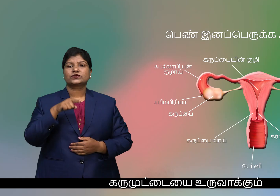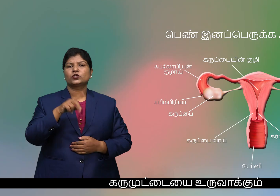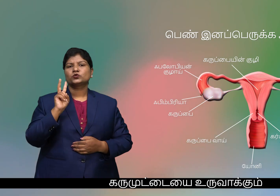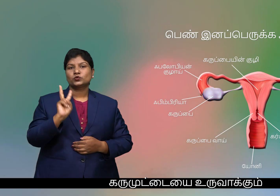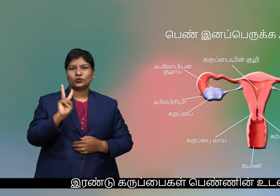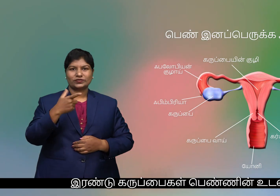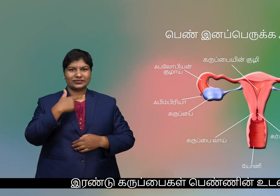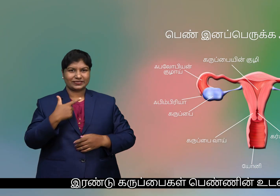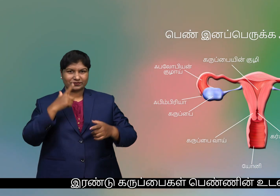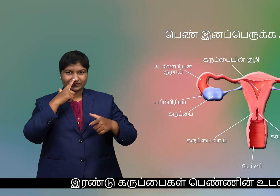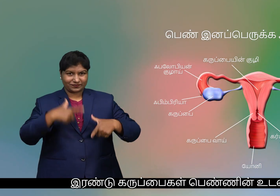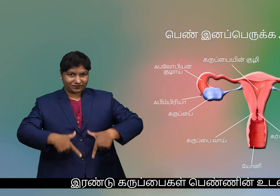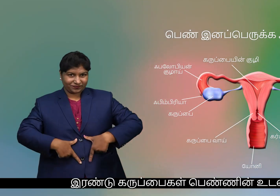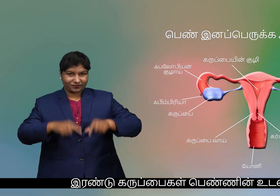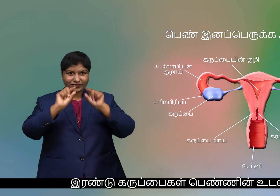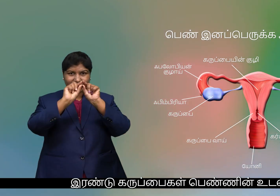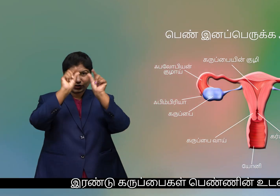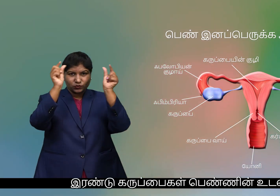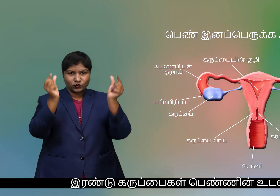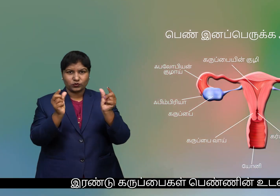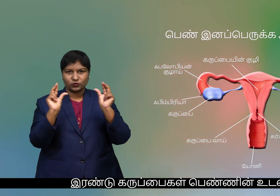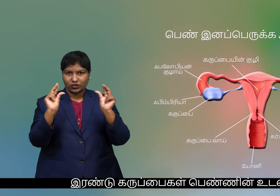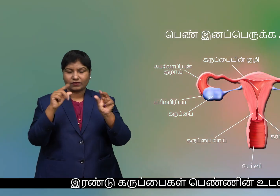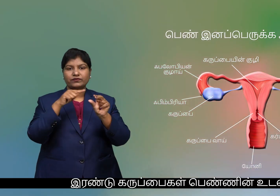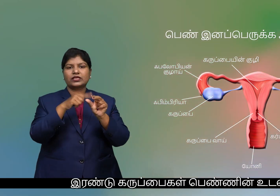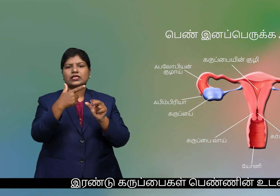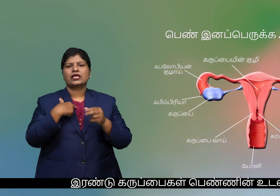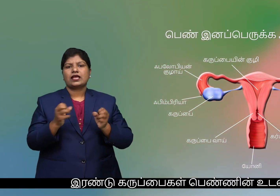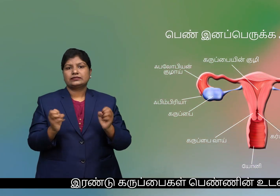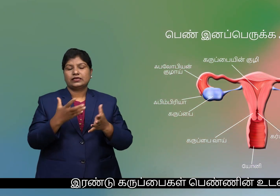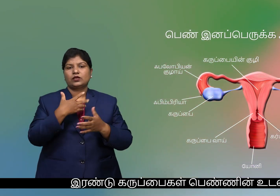கருமுட்டையை உருவாக்கும் 2 கருப்பைகள் பெண்களின் உடலின்